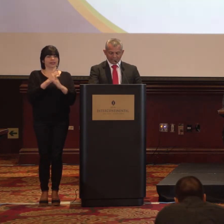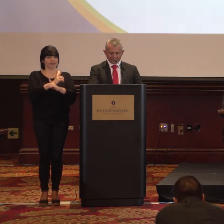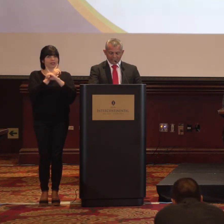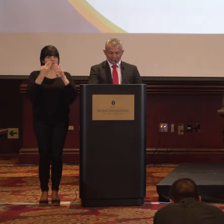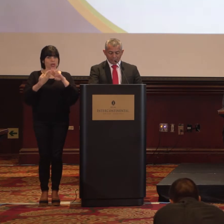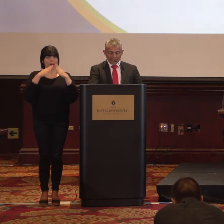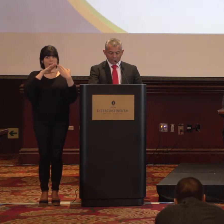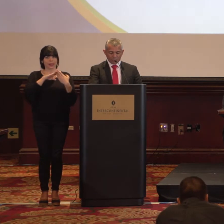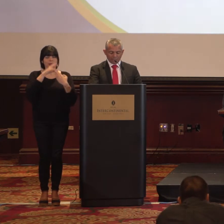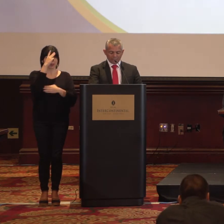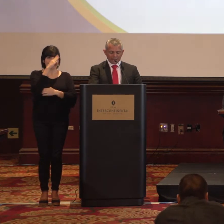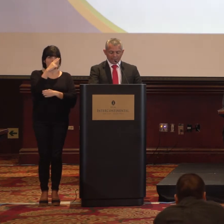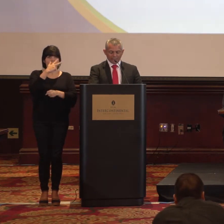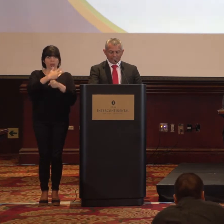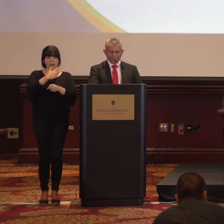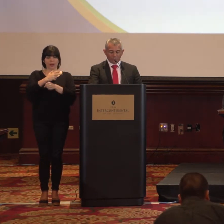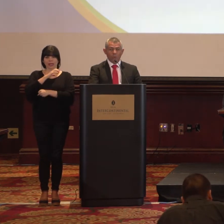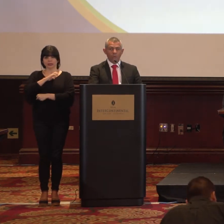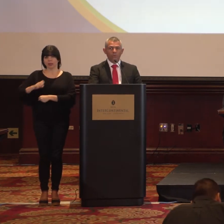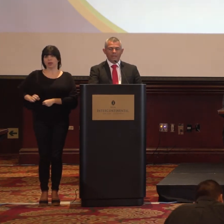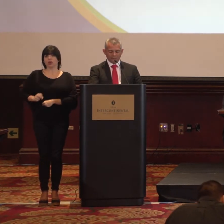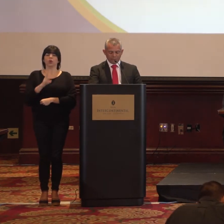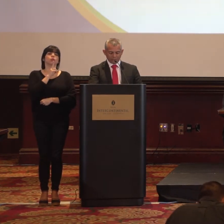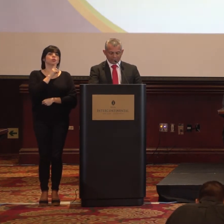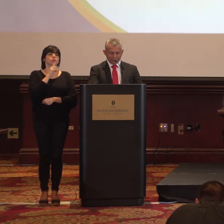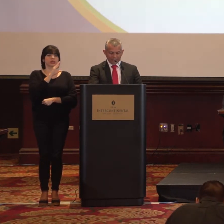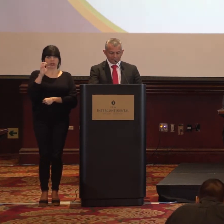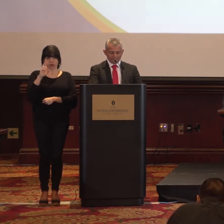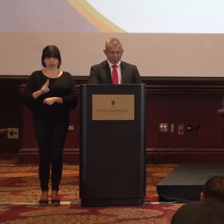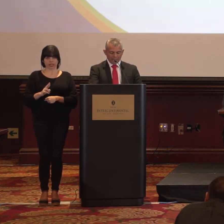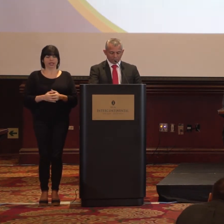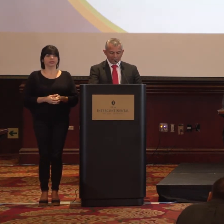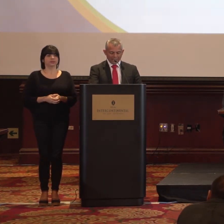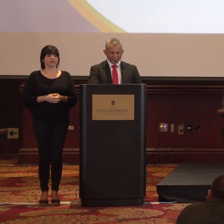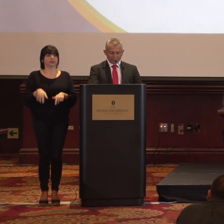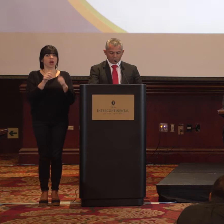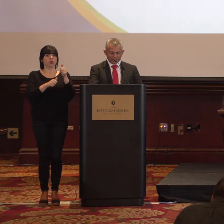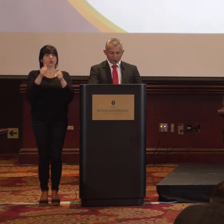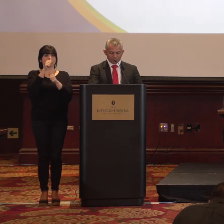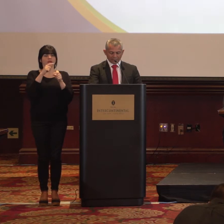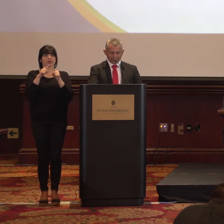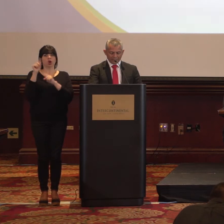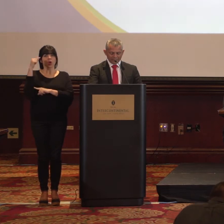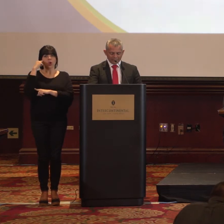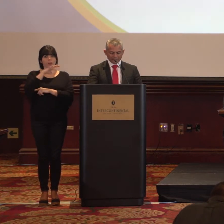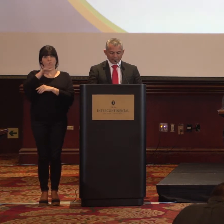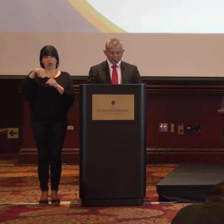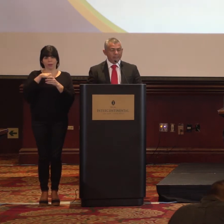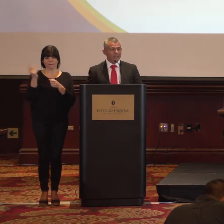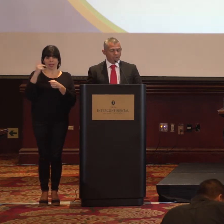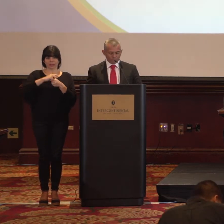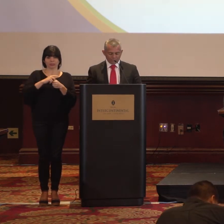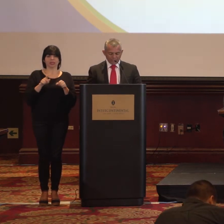habitantes de México Guatemala El Salvador Honduras y Costa Rica autoridades de los gobiernos participantes